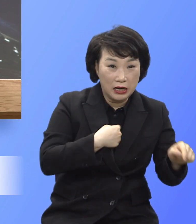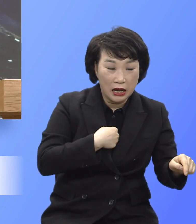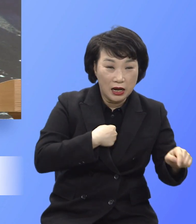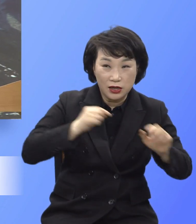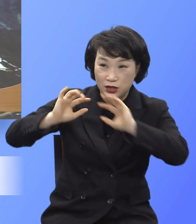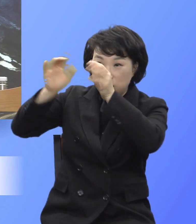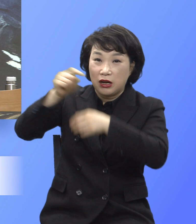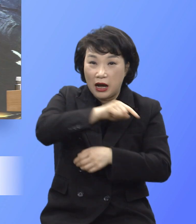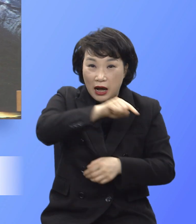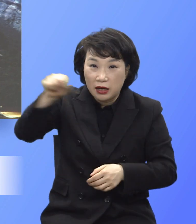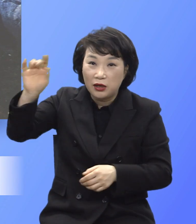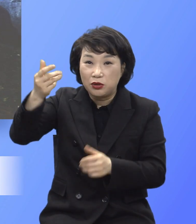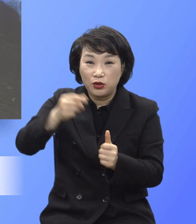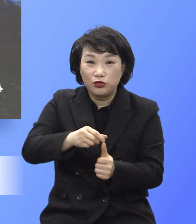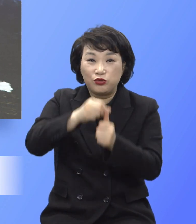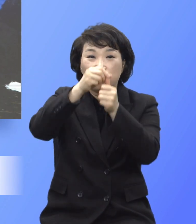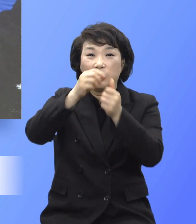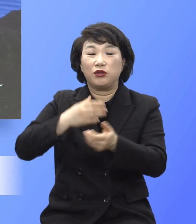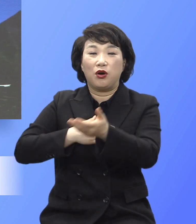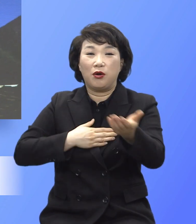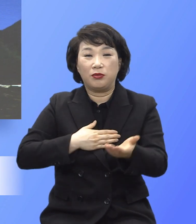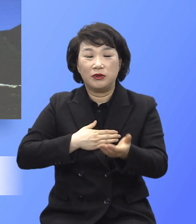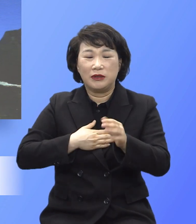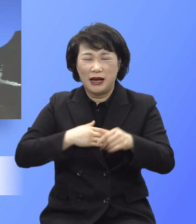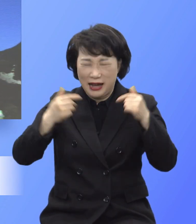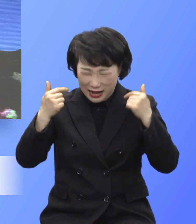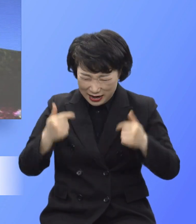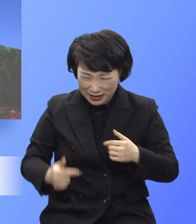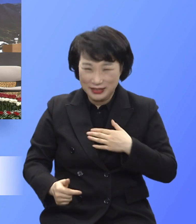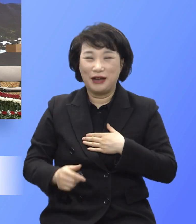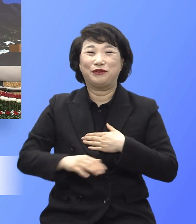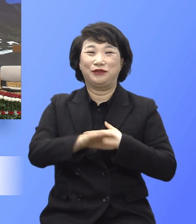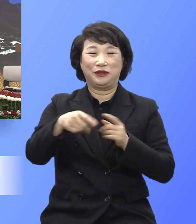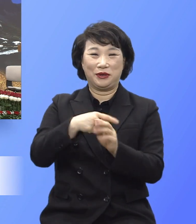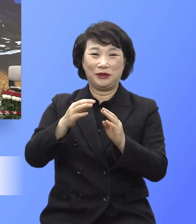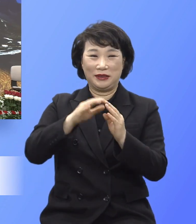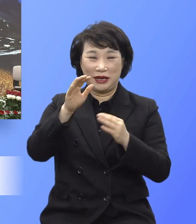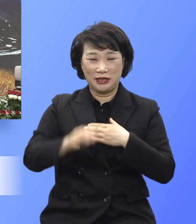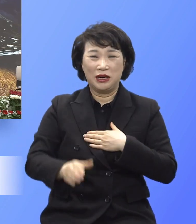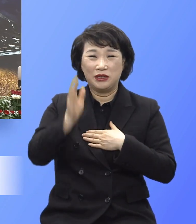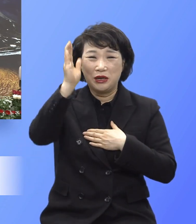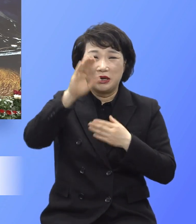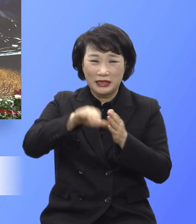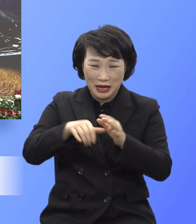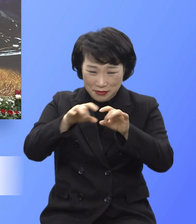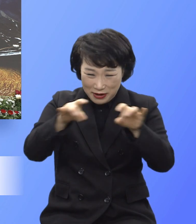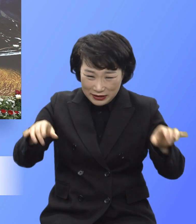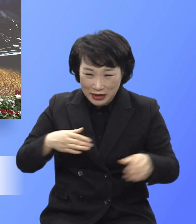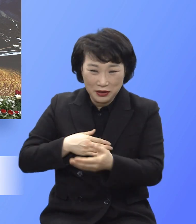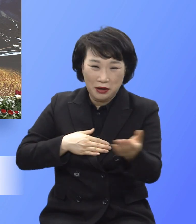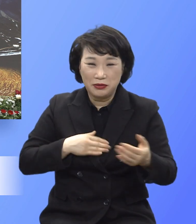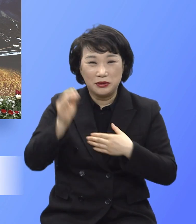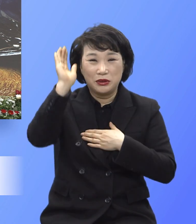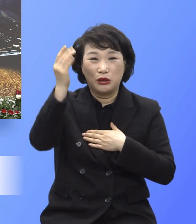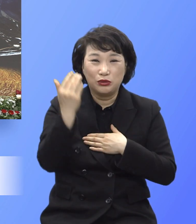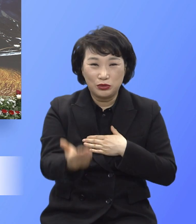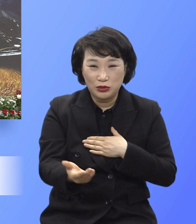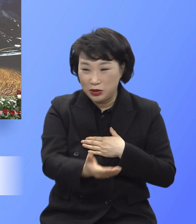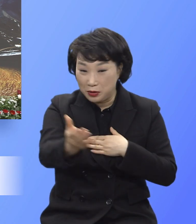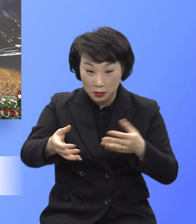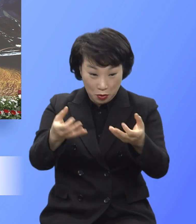이 구원이, 여러분들은 항상 우리 교회에서는 설교 시간마다